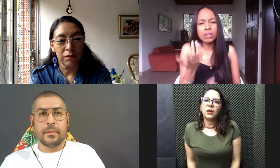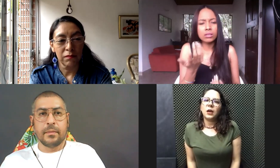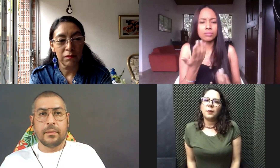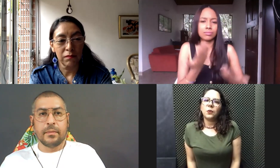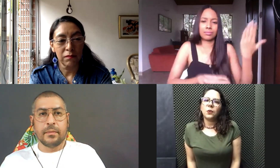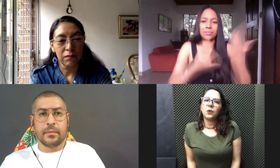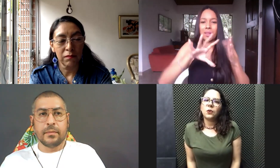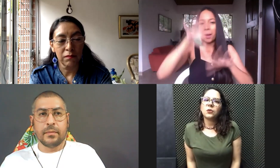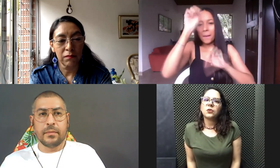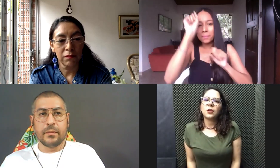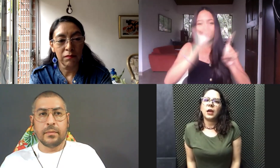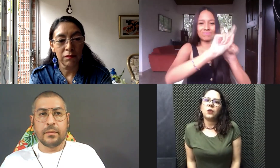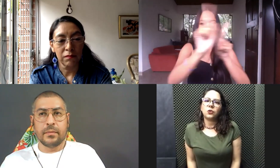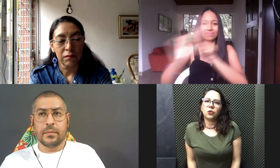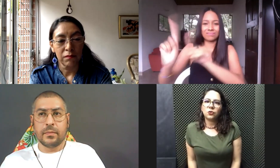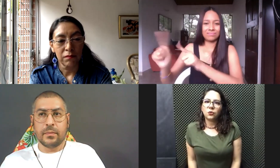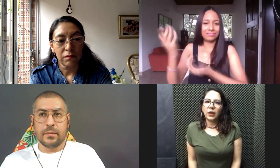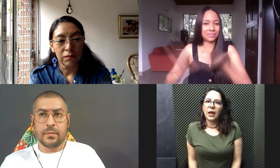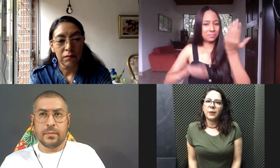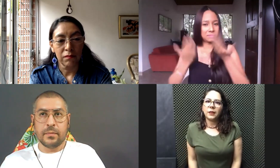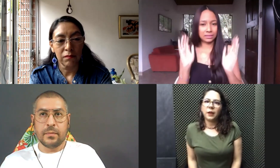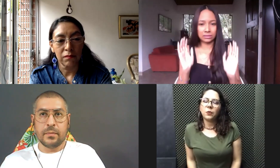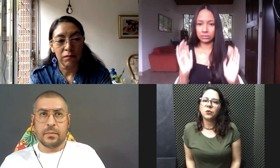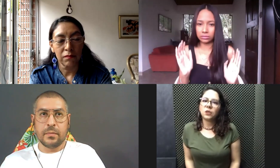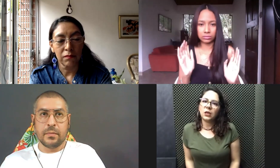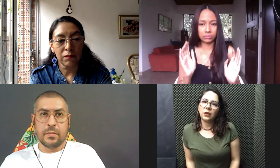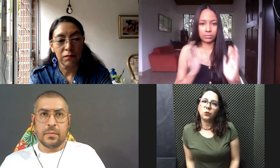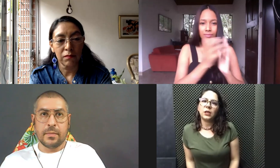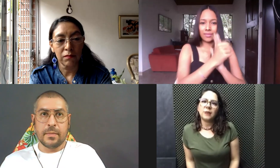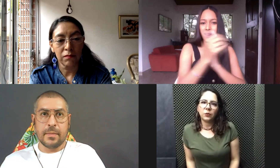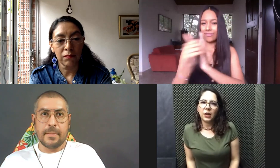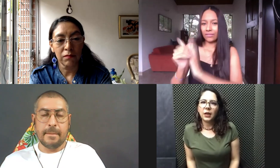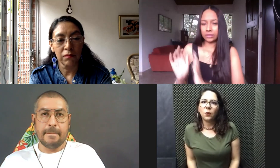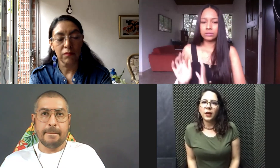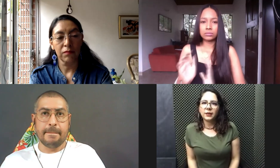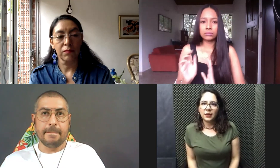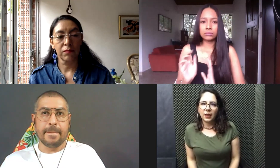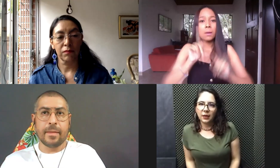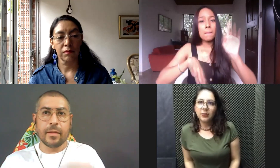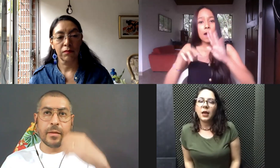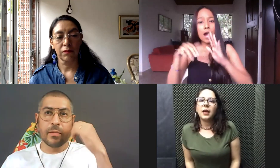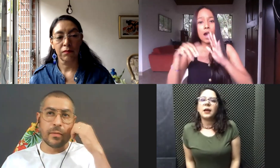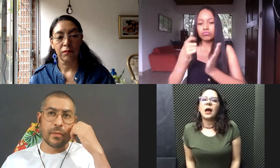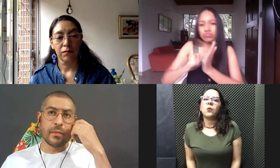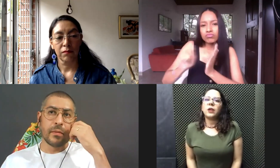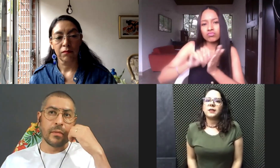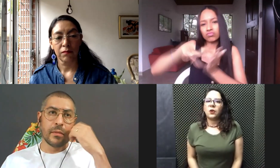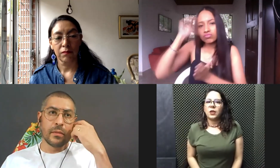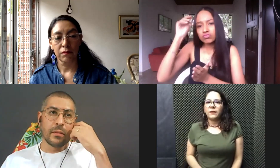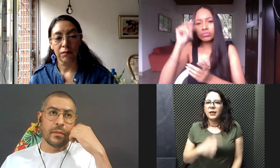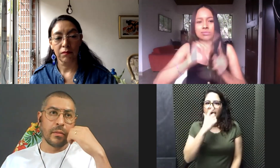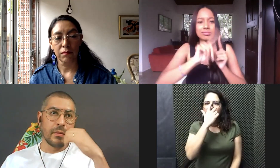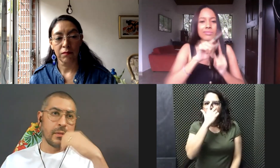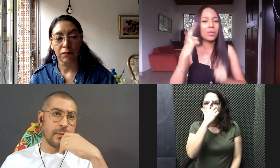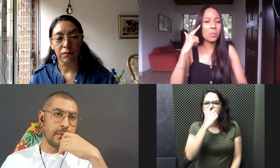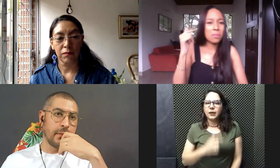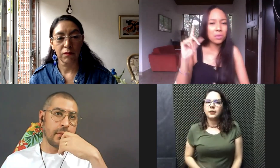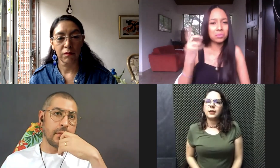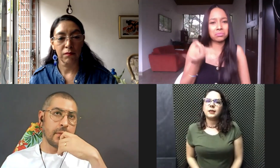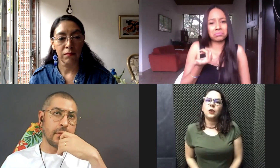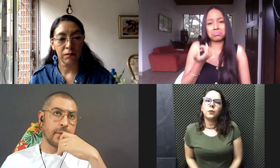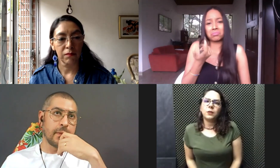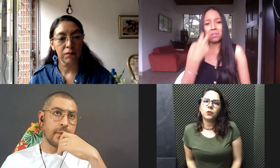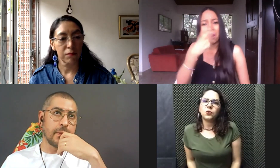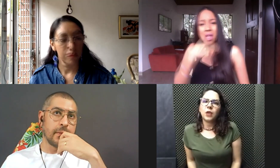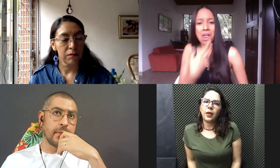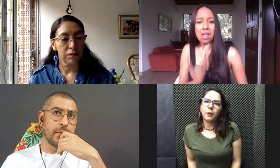cotidiano, digamos, nosotros aprendemos y utilizamos la lengua de señas. Cada uno desarrolla habilidades distintas